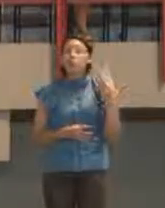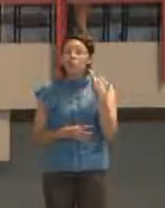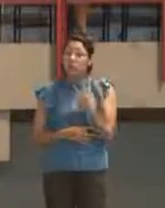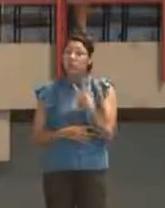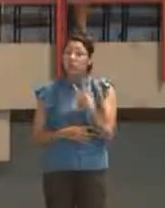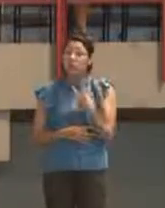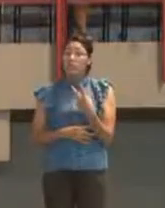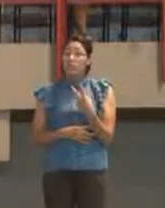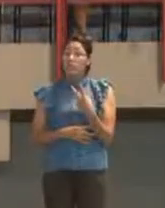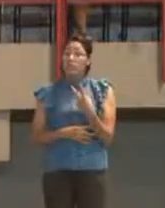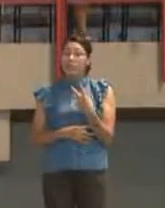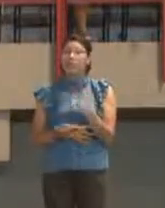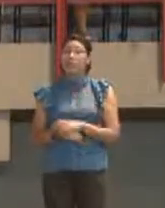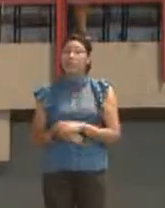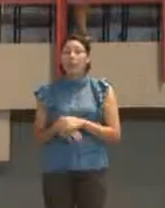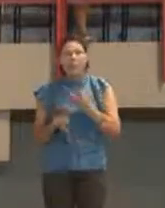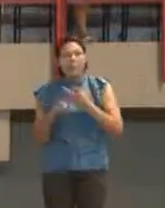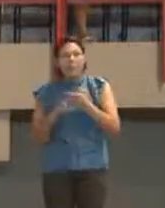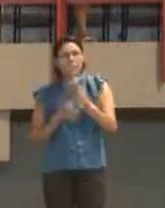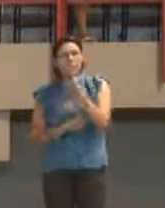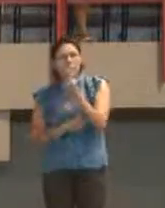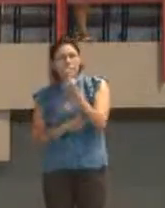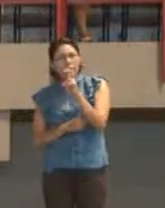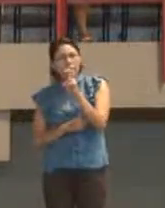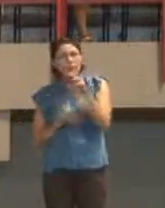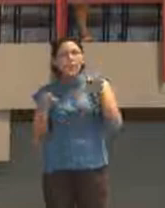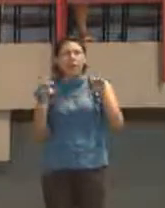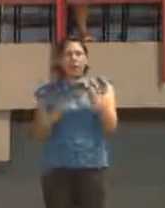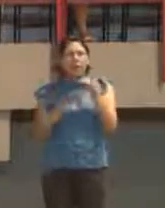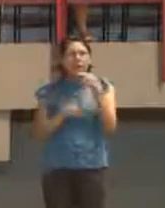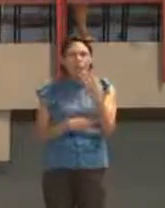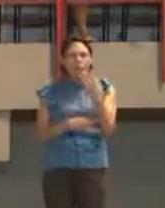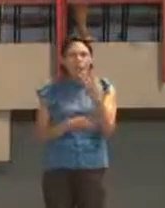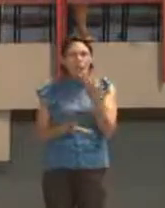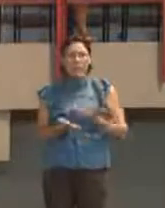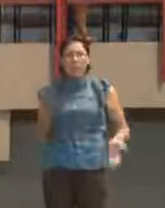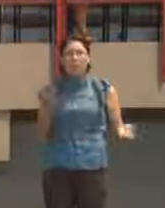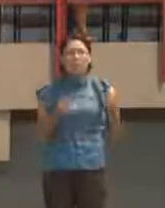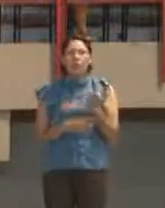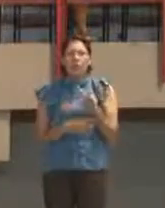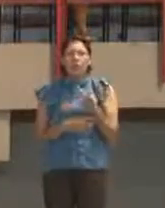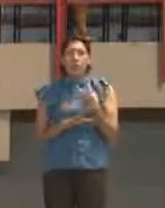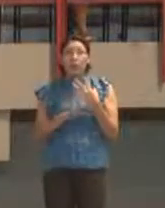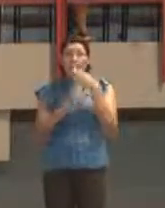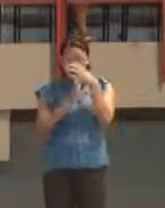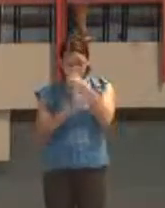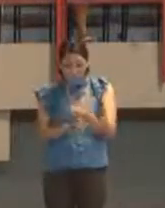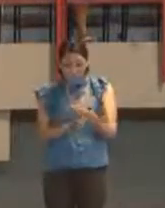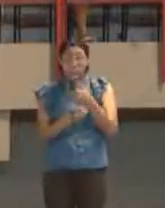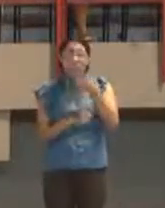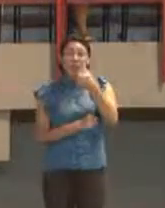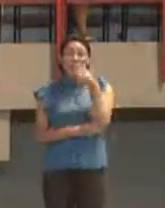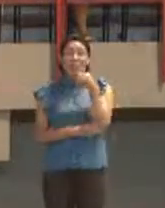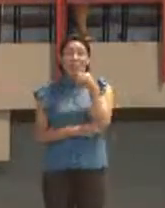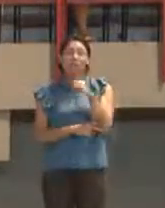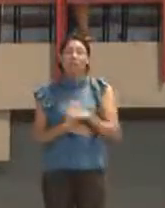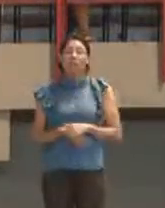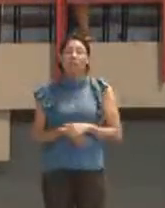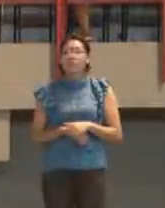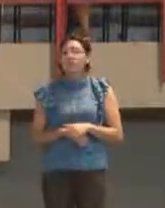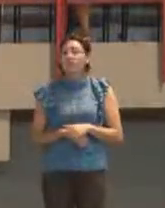2. Ele venceu 5, empatou 3, perdeu 2, porque eram 10.